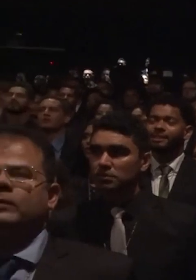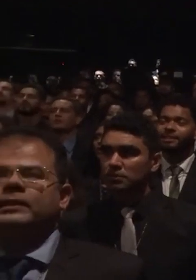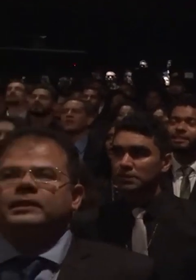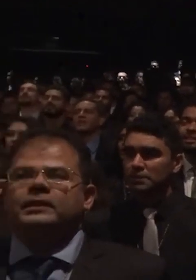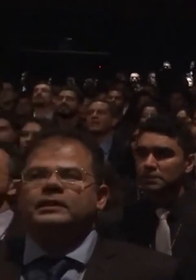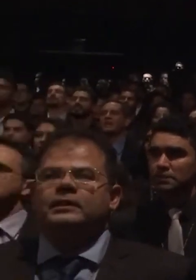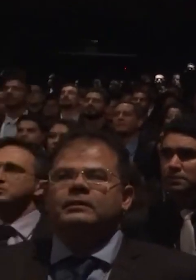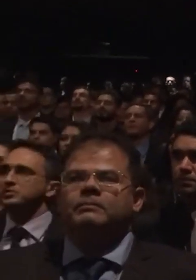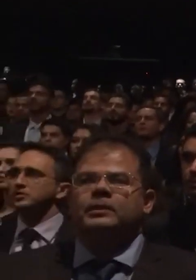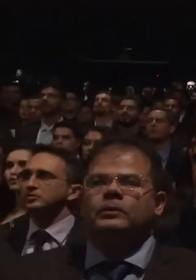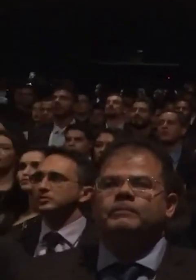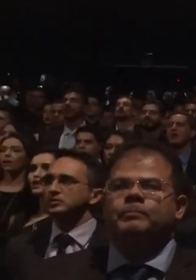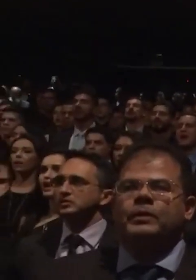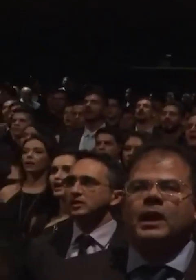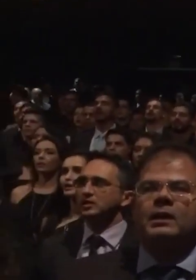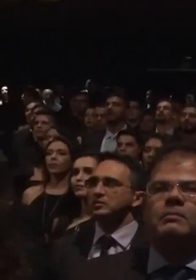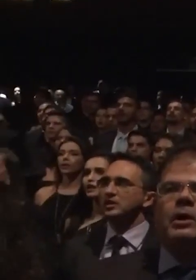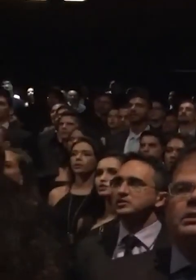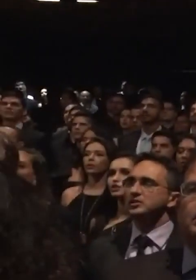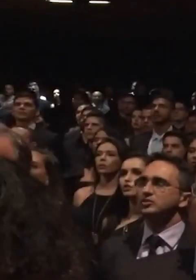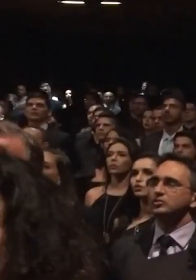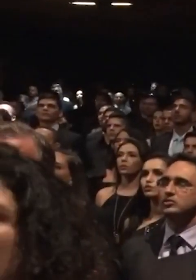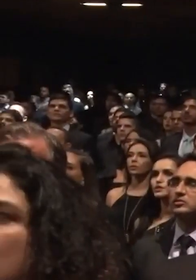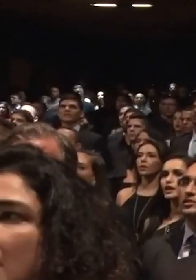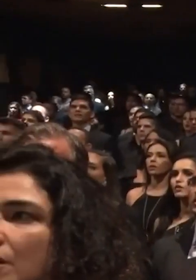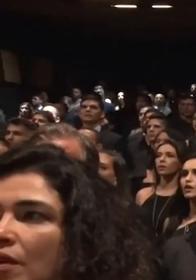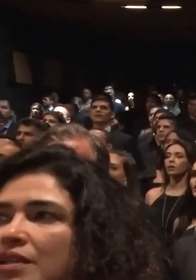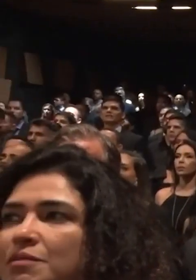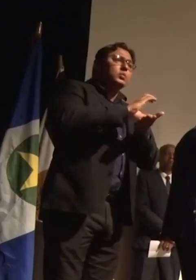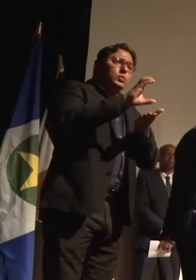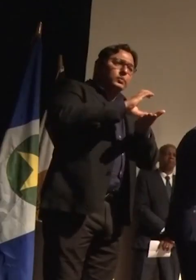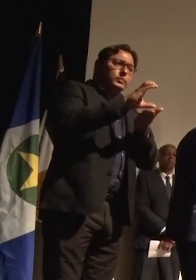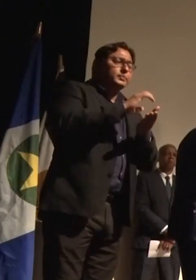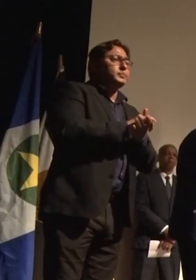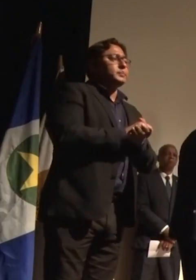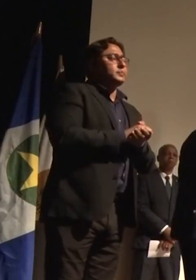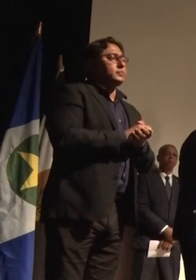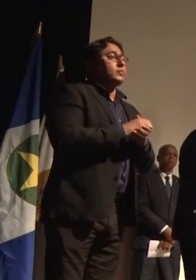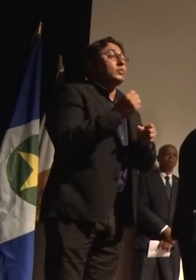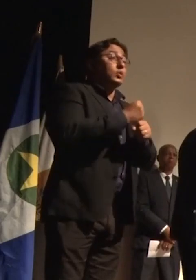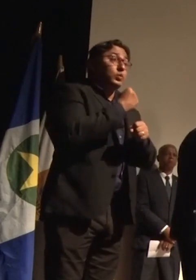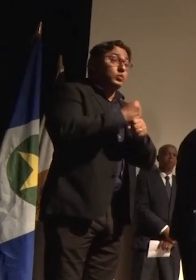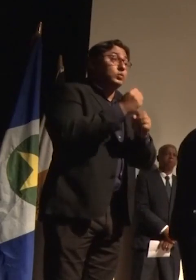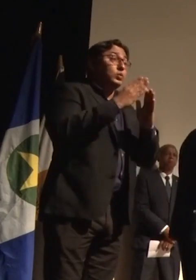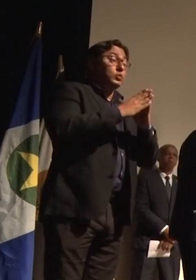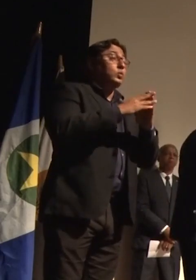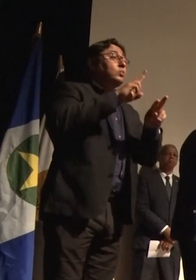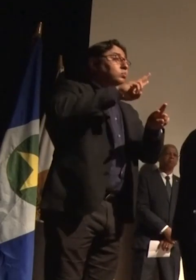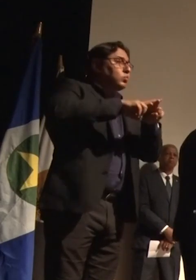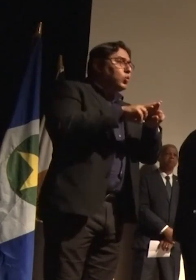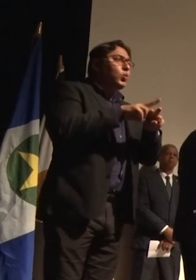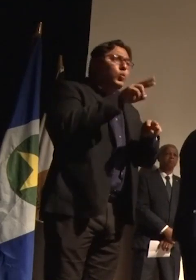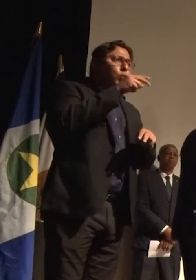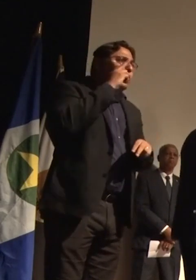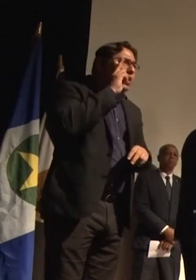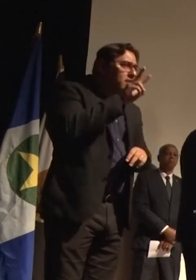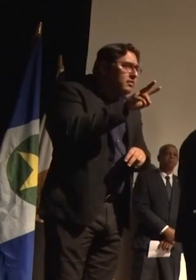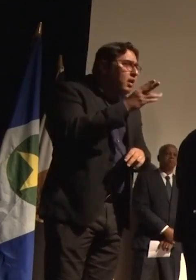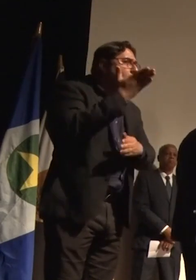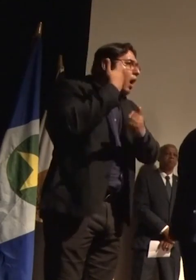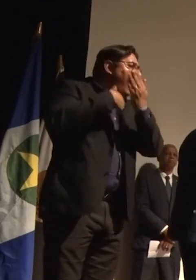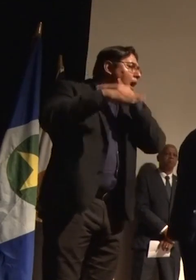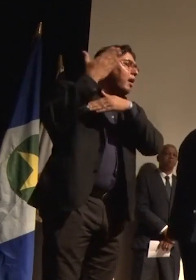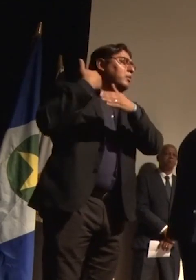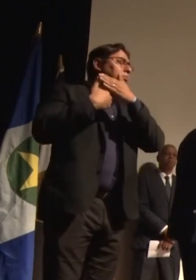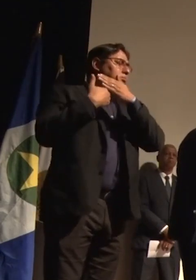ponta e nós estamos conseguindo fazer esses investimentos construindo presídios como nunca na história como alguém já disse